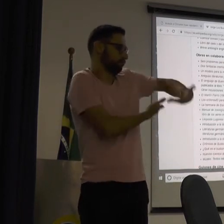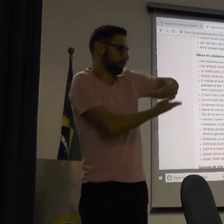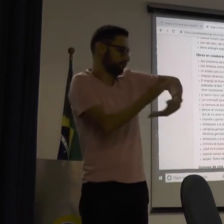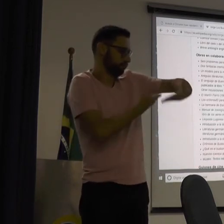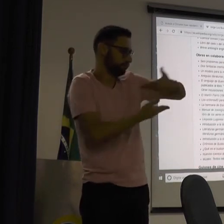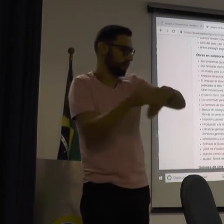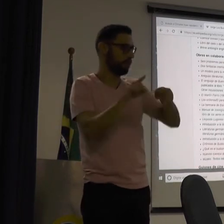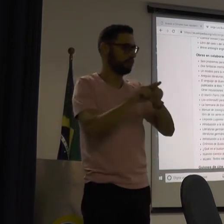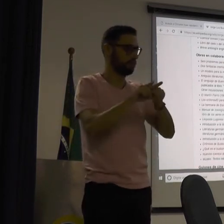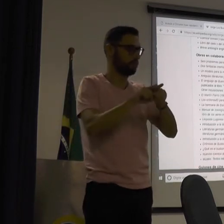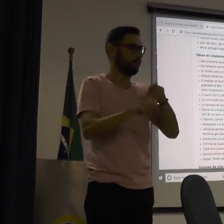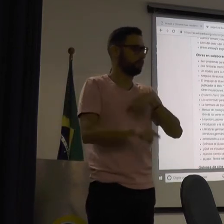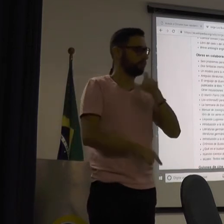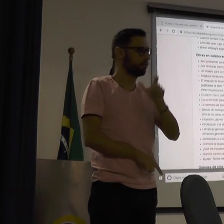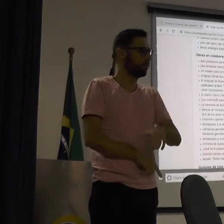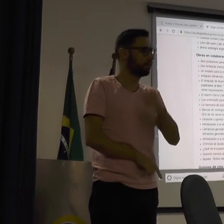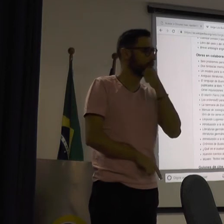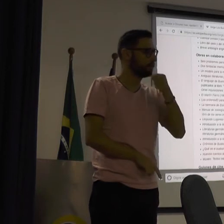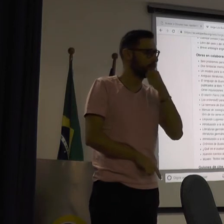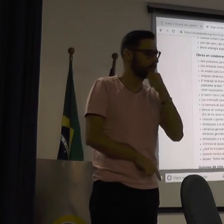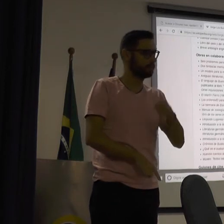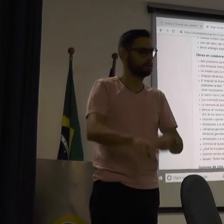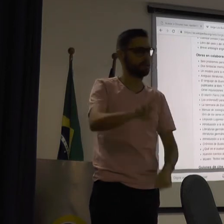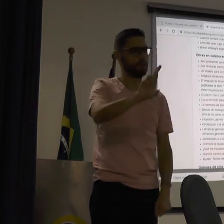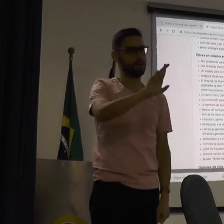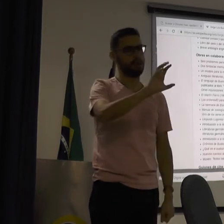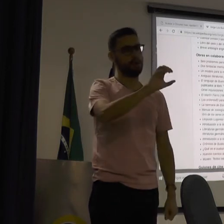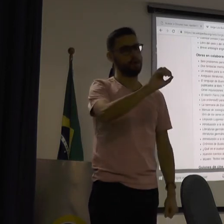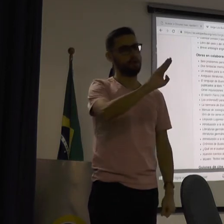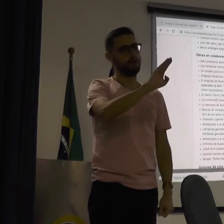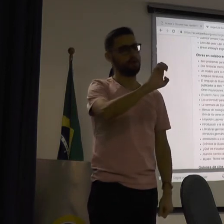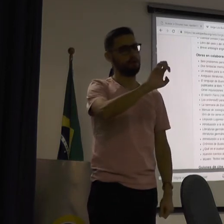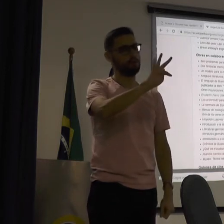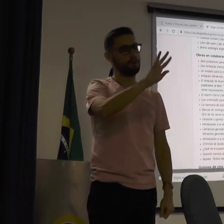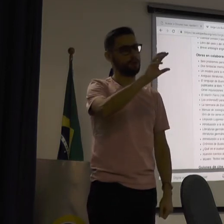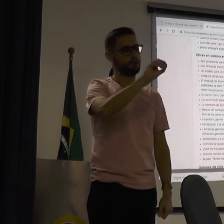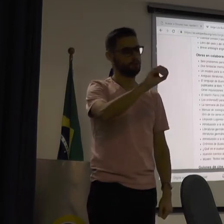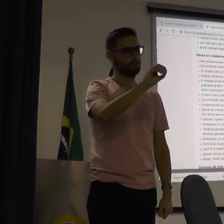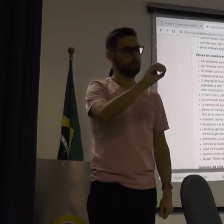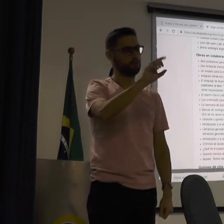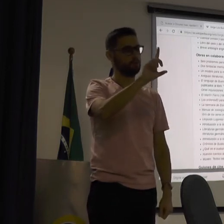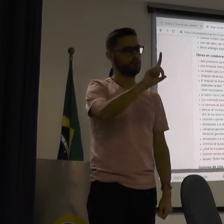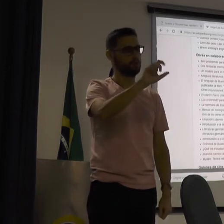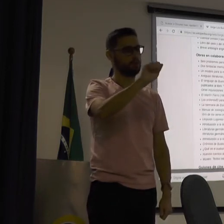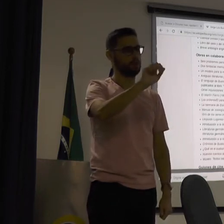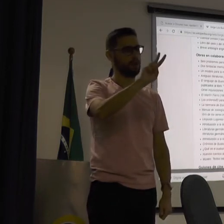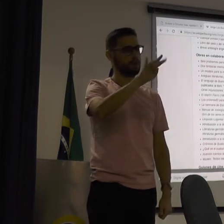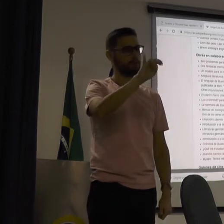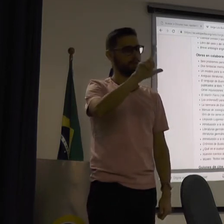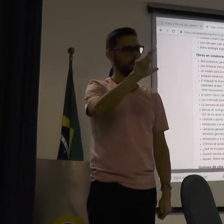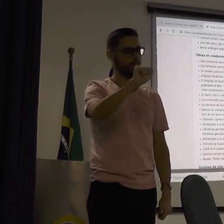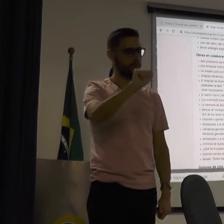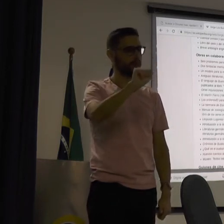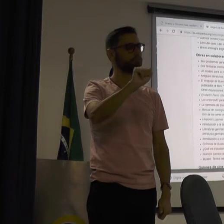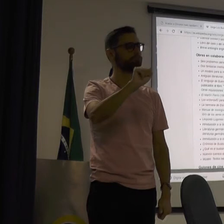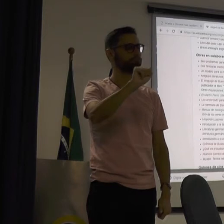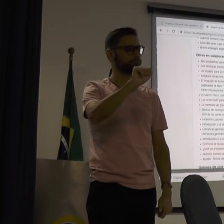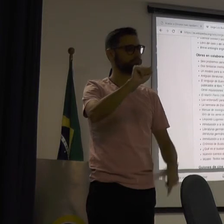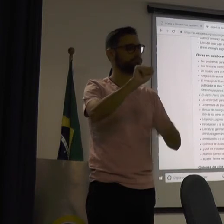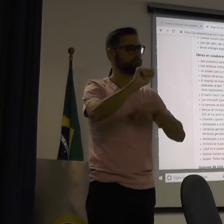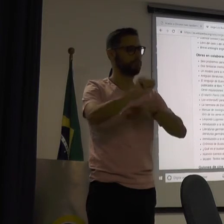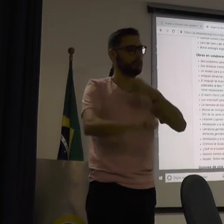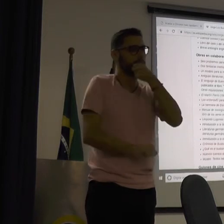faz entrevistas? Roberto Dávila, né? Em que ele coloca o Roberto Dávila numa posição bem